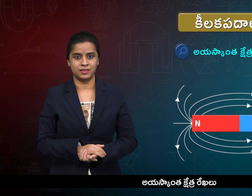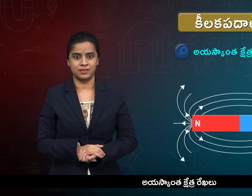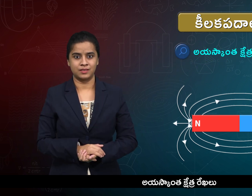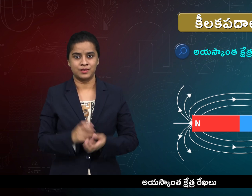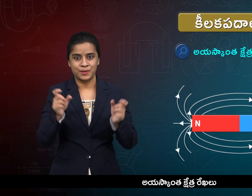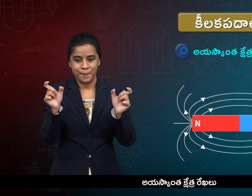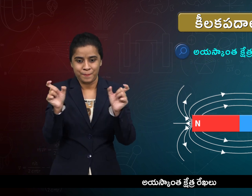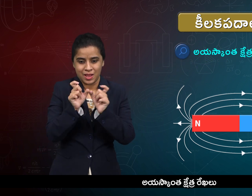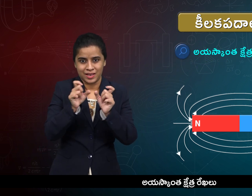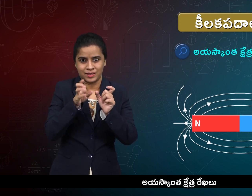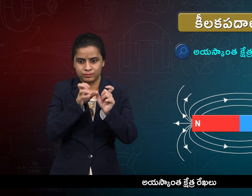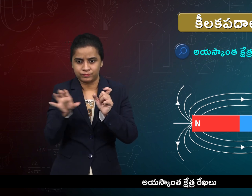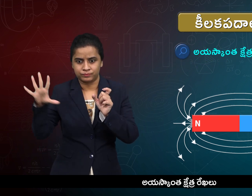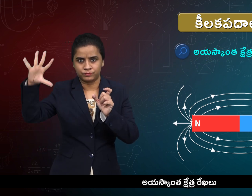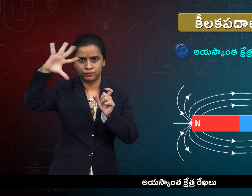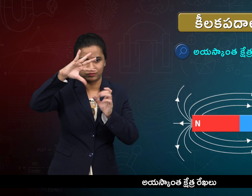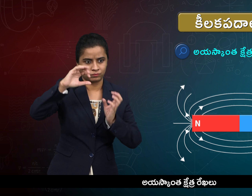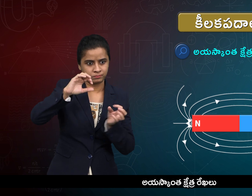అయస్కాంత క్షేత్ర రేఖలు,